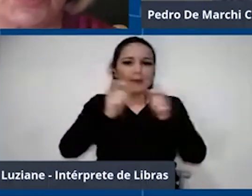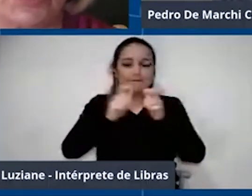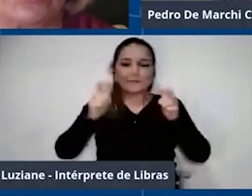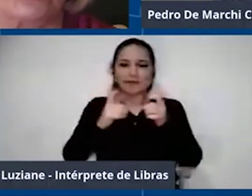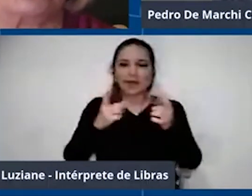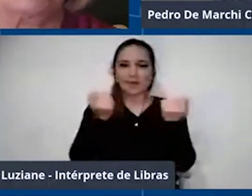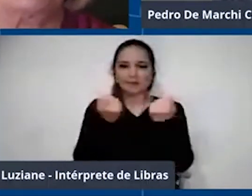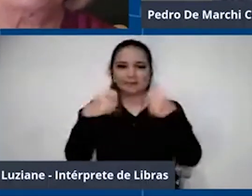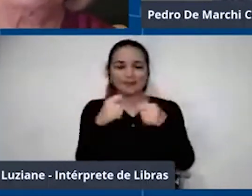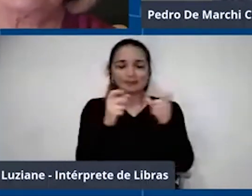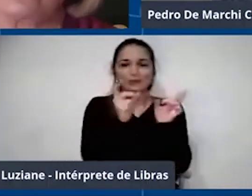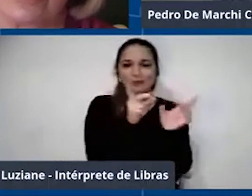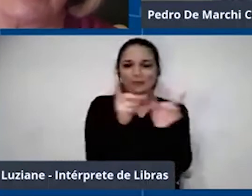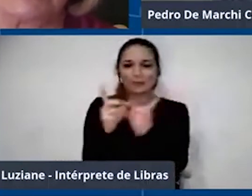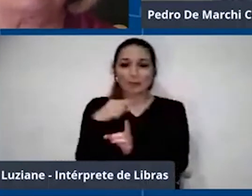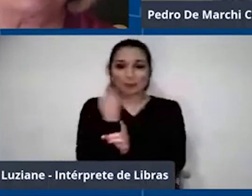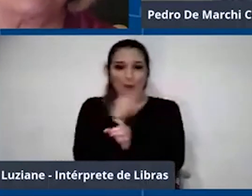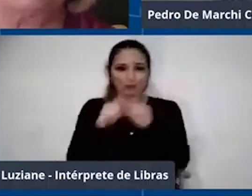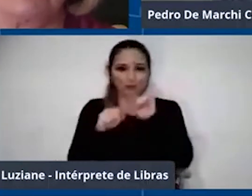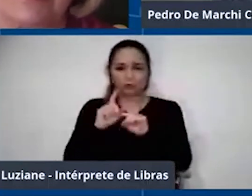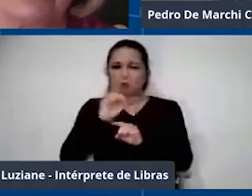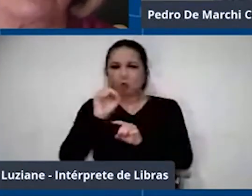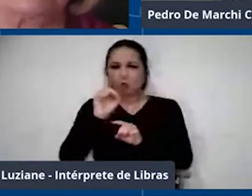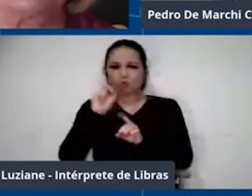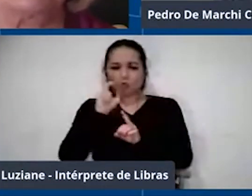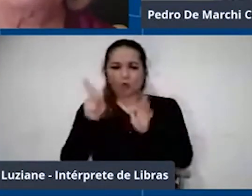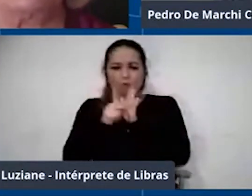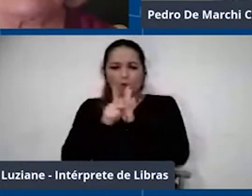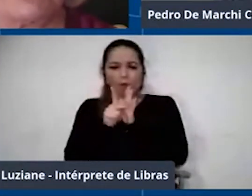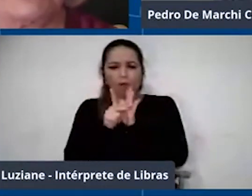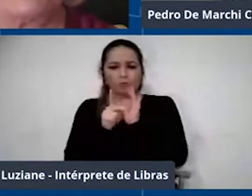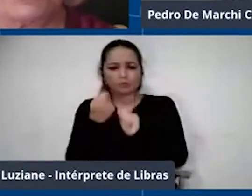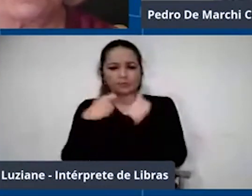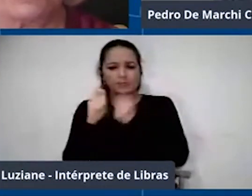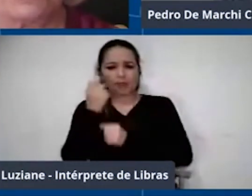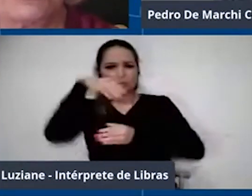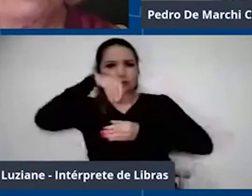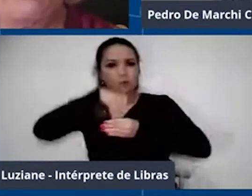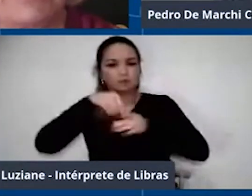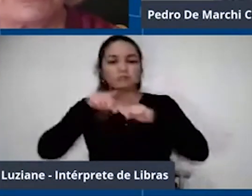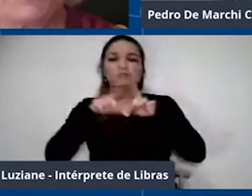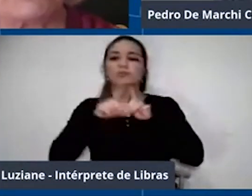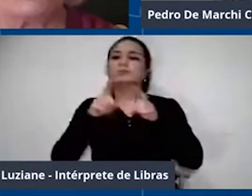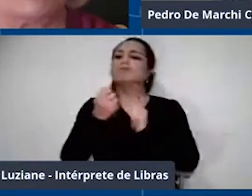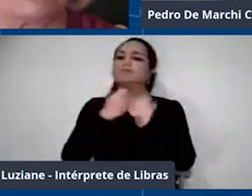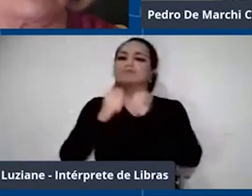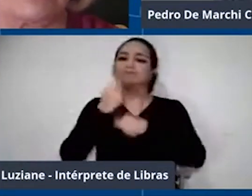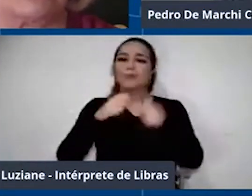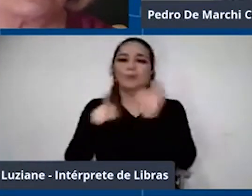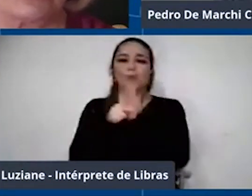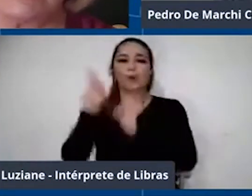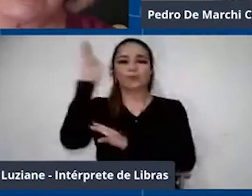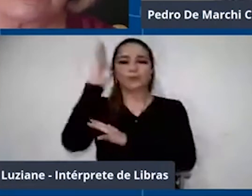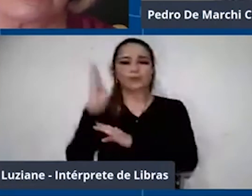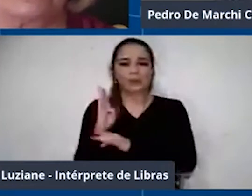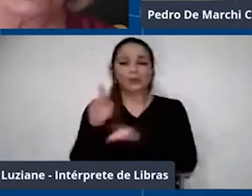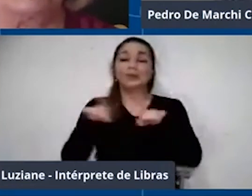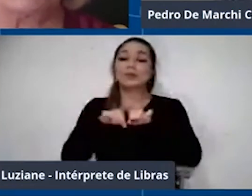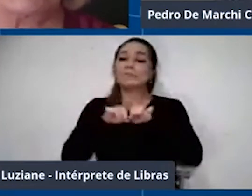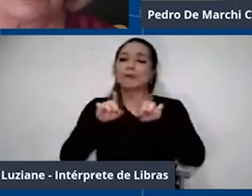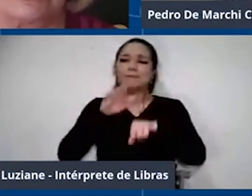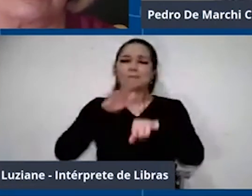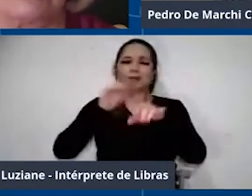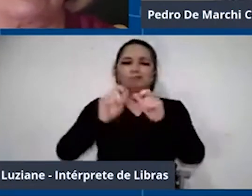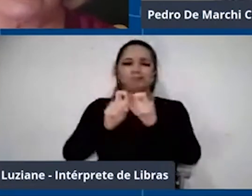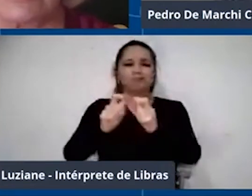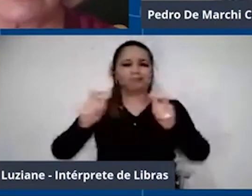os nossos produtos, não só no mercado interno, mercado brasileiro, mas também, sobretudo, mais espaço no mercado internacional. Essa decisão de